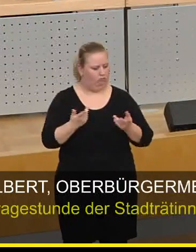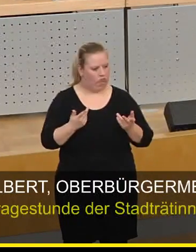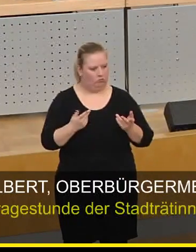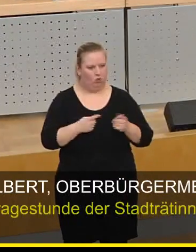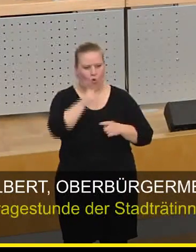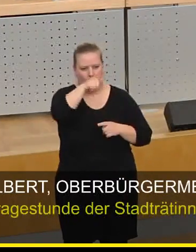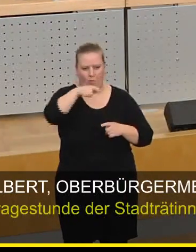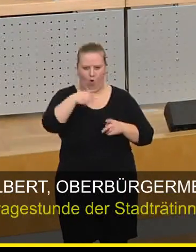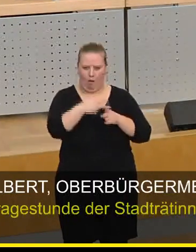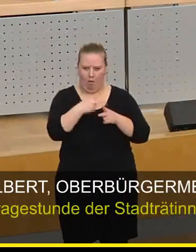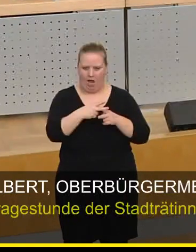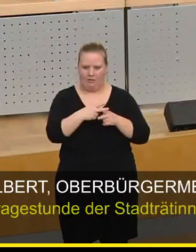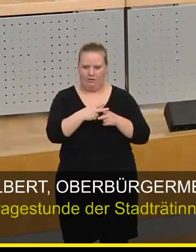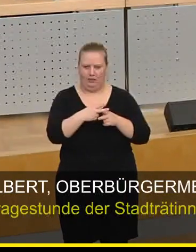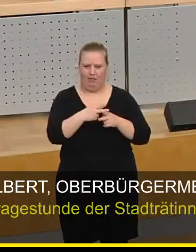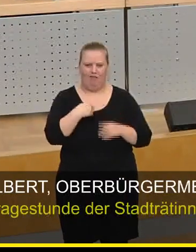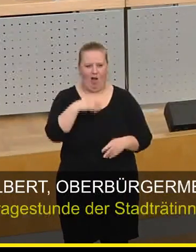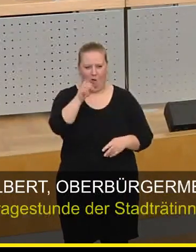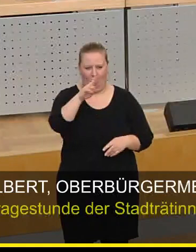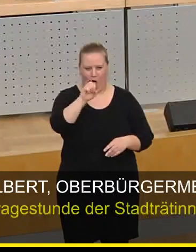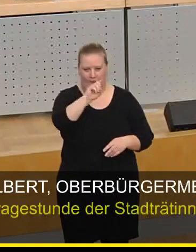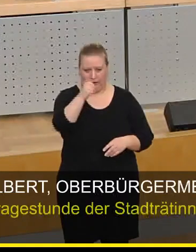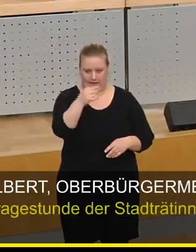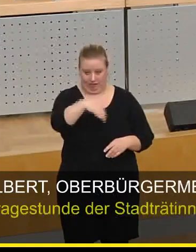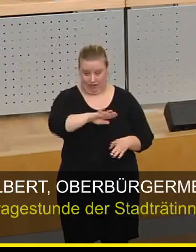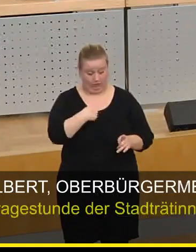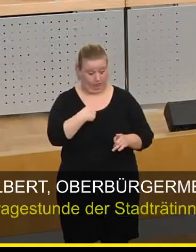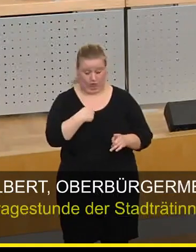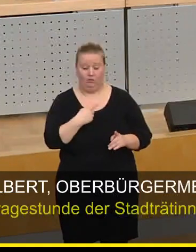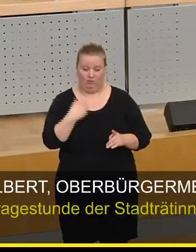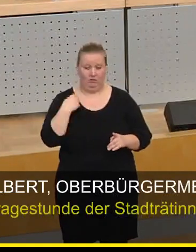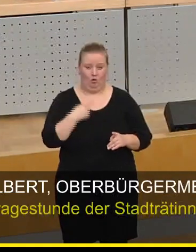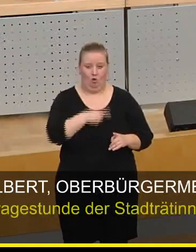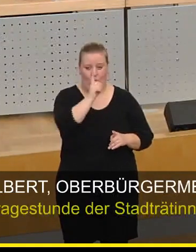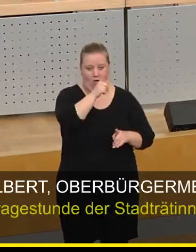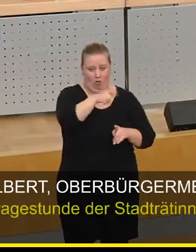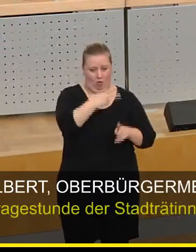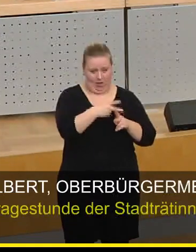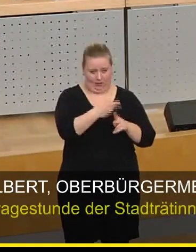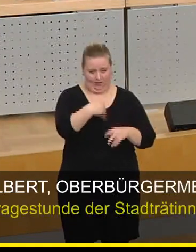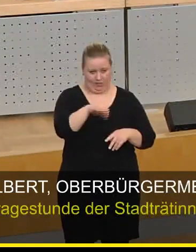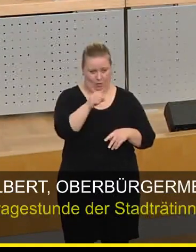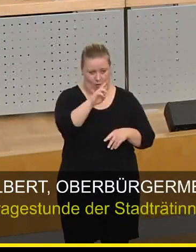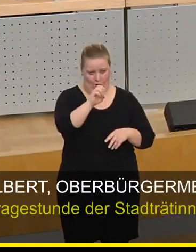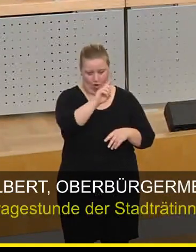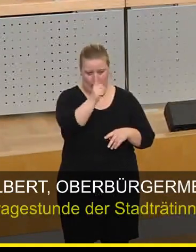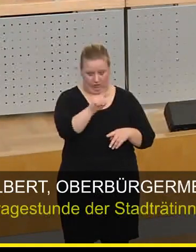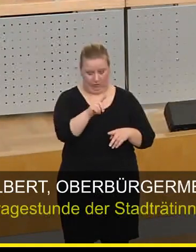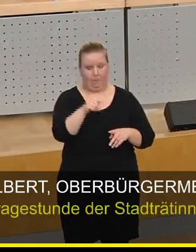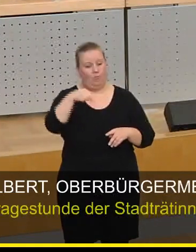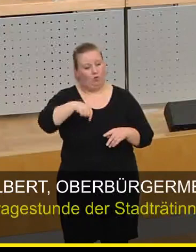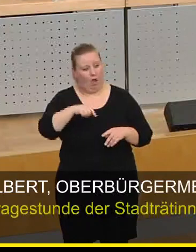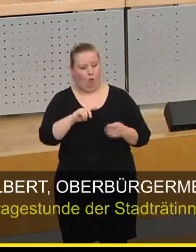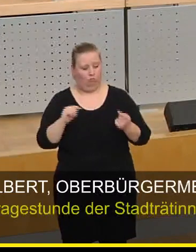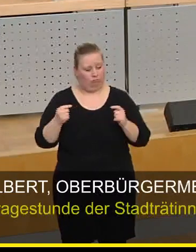die Oberbürgermeisterin Frau Helma Oros. Und in dem Zusammenhang ist auch diskutiert worden und